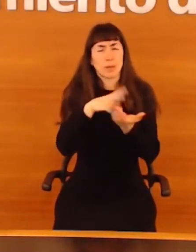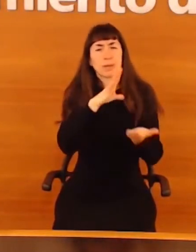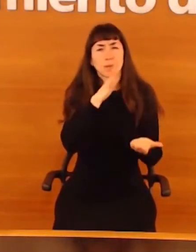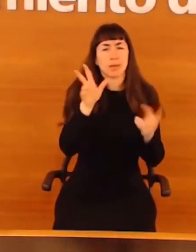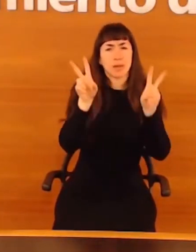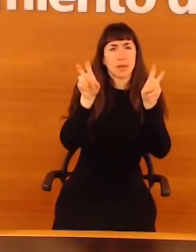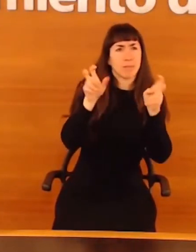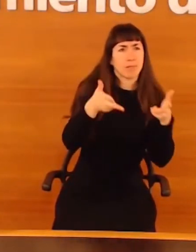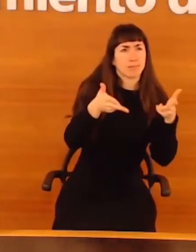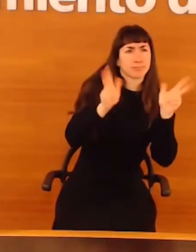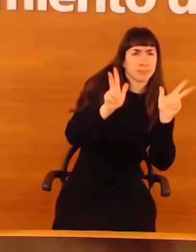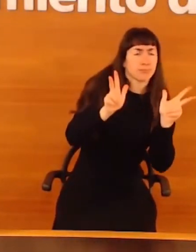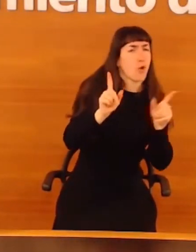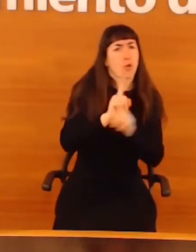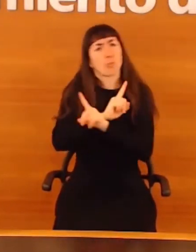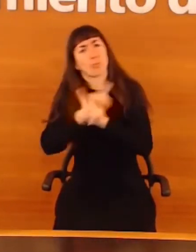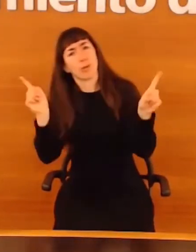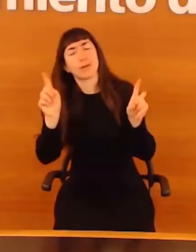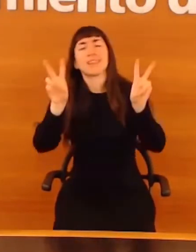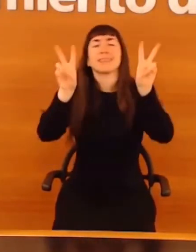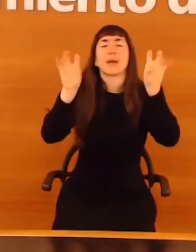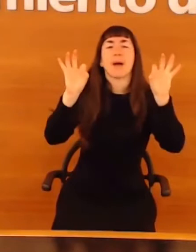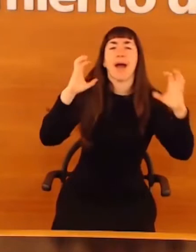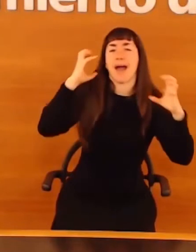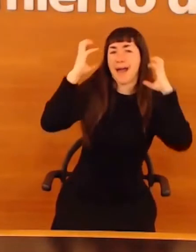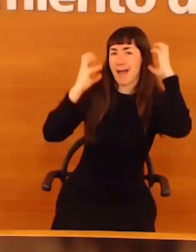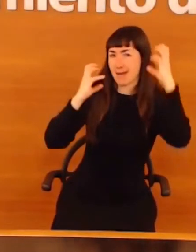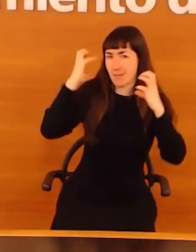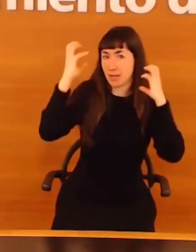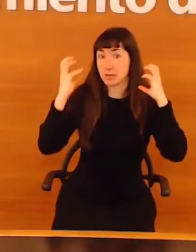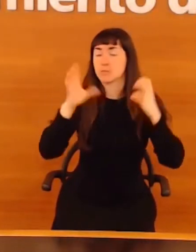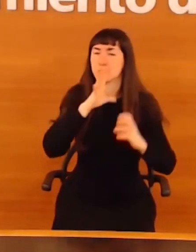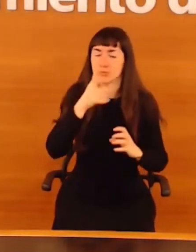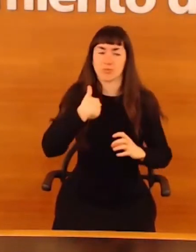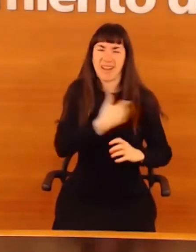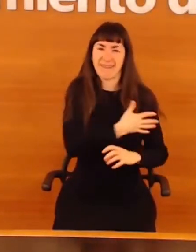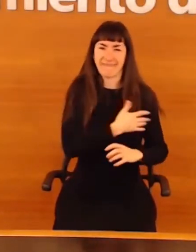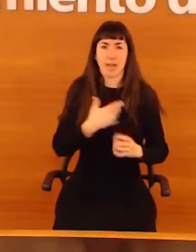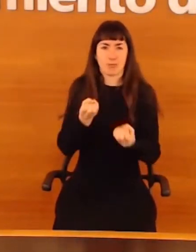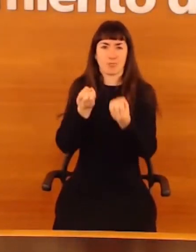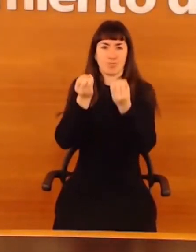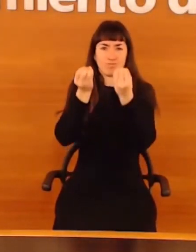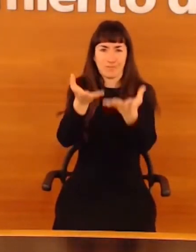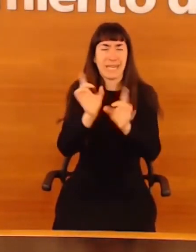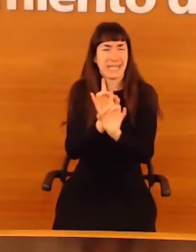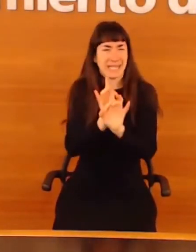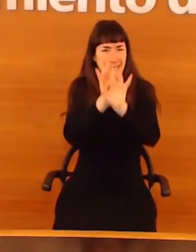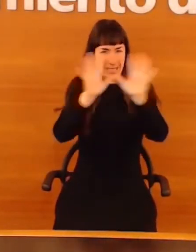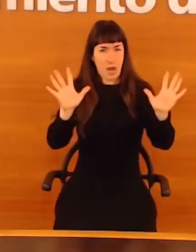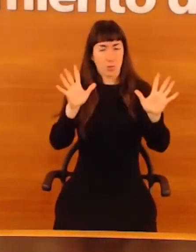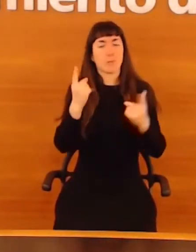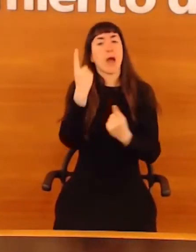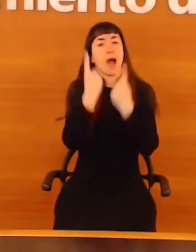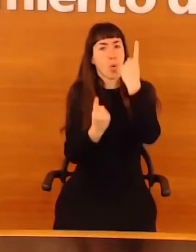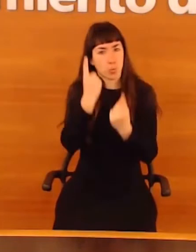actuaciones permitidas referente a las mascotas durante el estado de alarma y, por tanto, nos gustaría aclarar las acciones que están permitidas